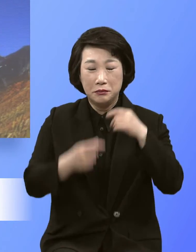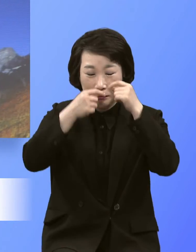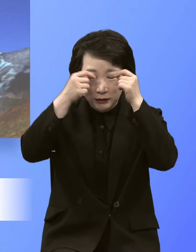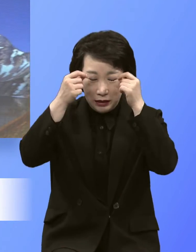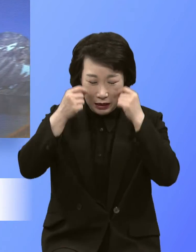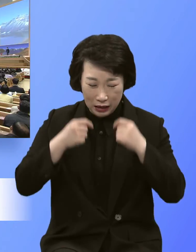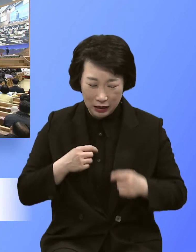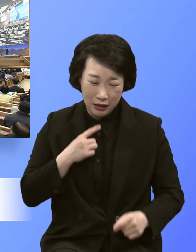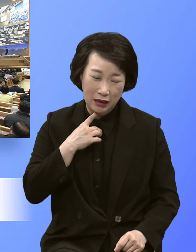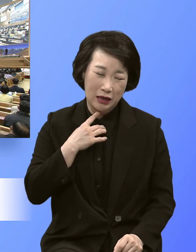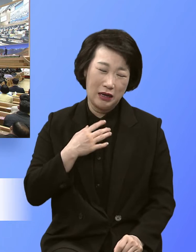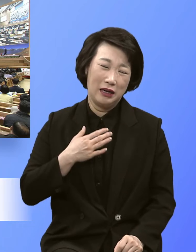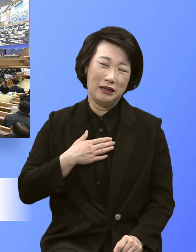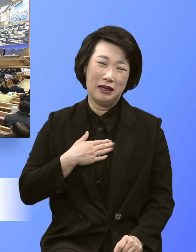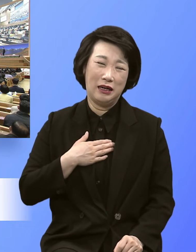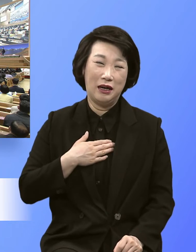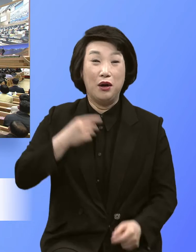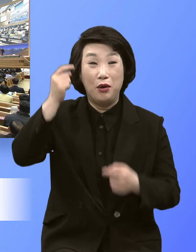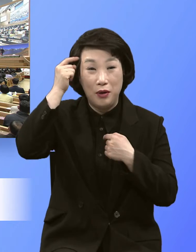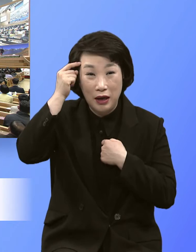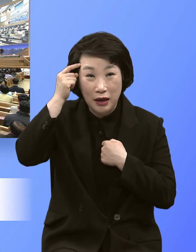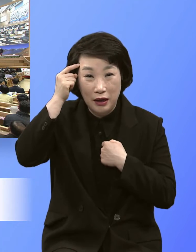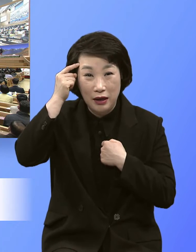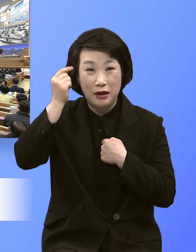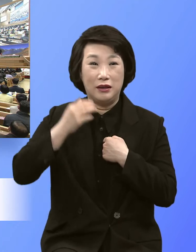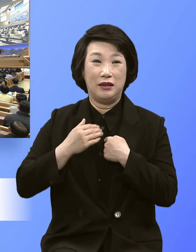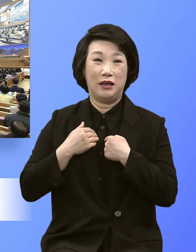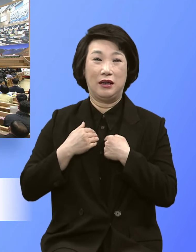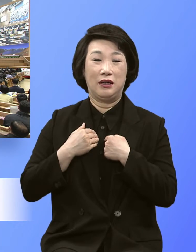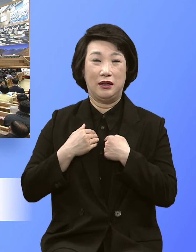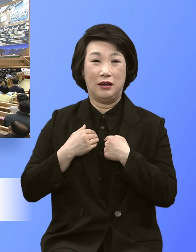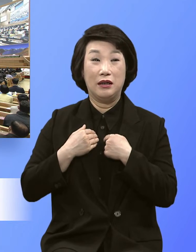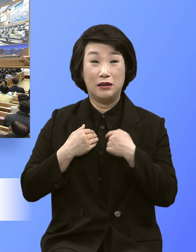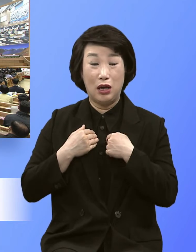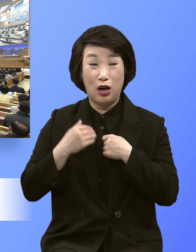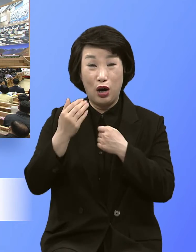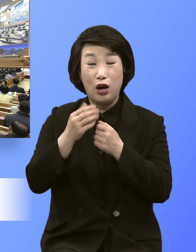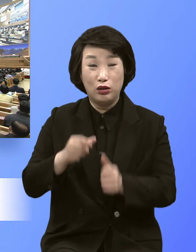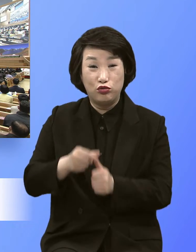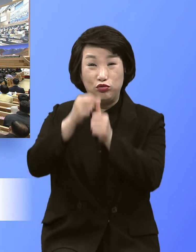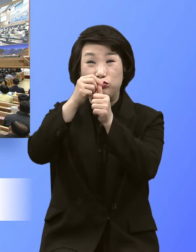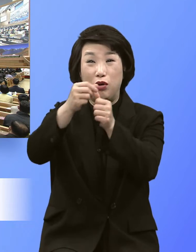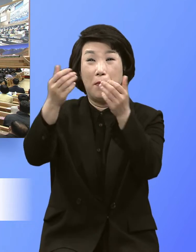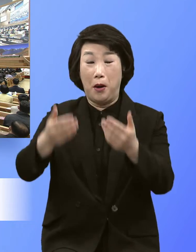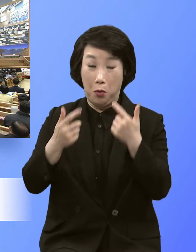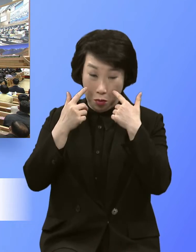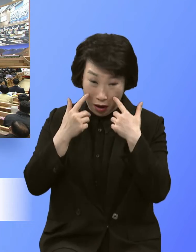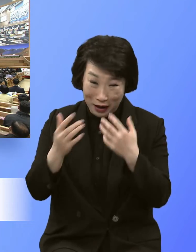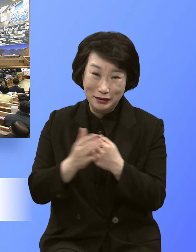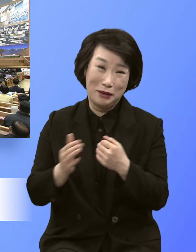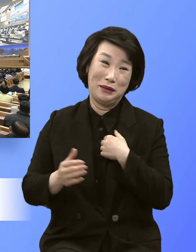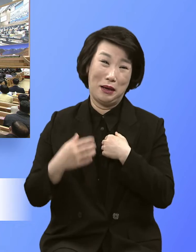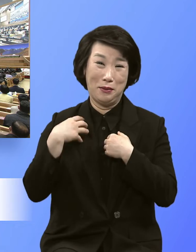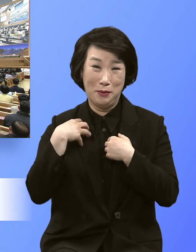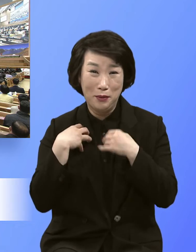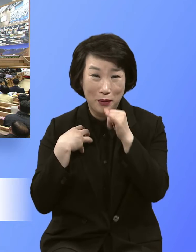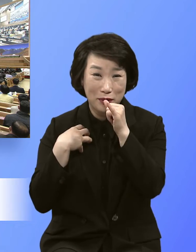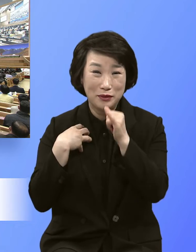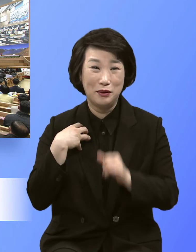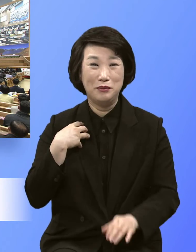눈물밖에 안 나와요. 왜 그러느냐? 내가 받은 구원이 실상이기 때문에 그렇다.